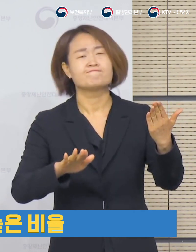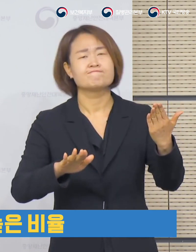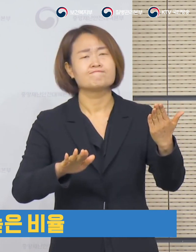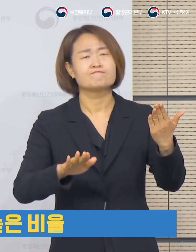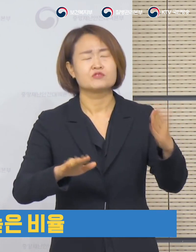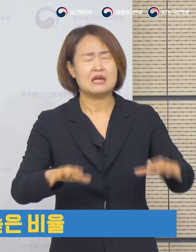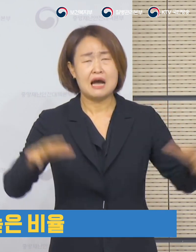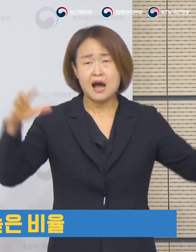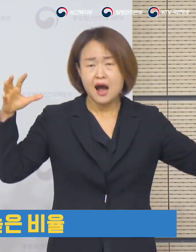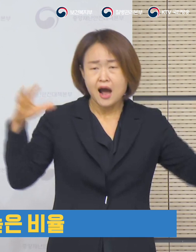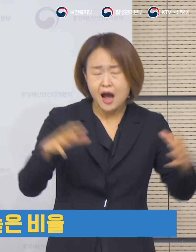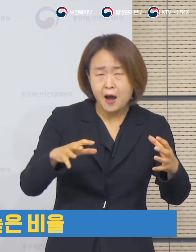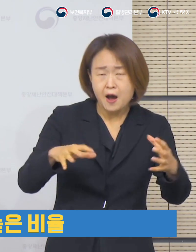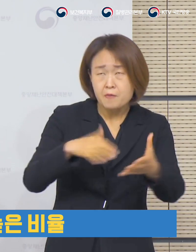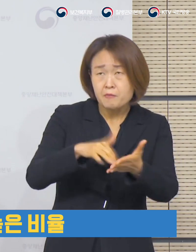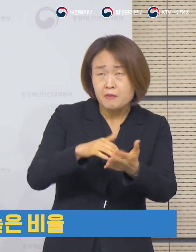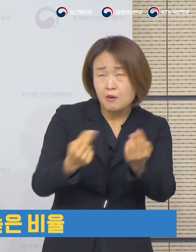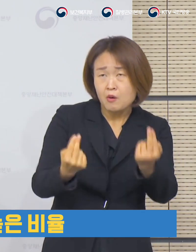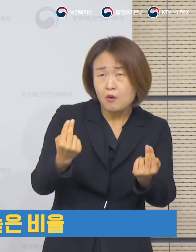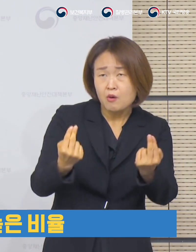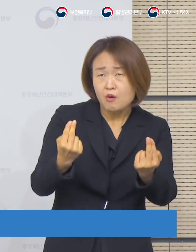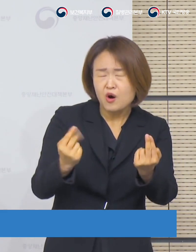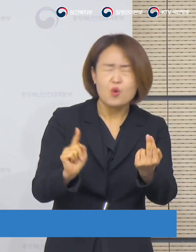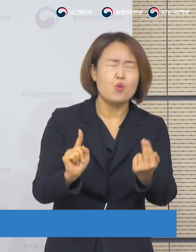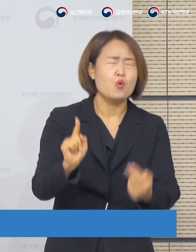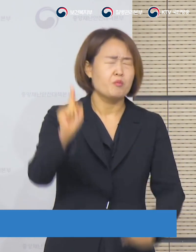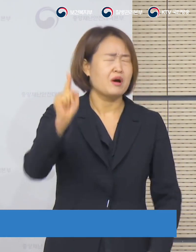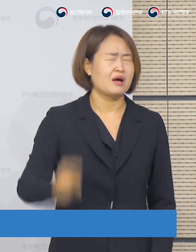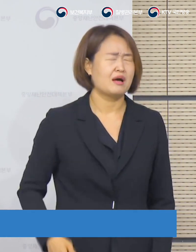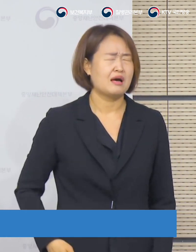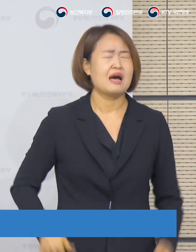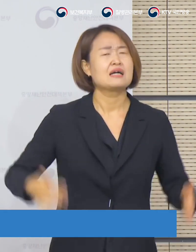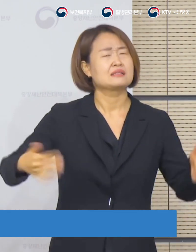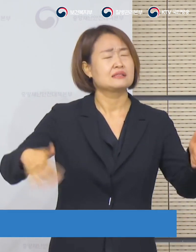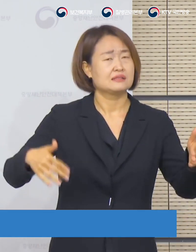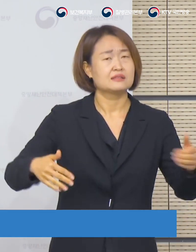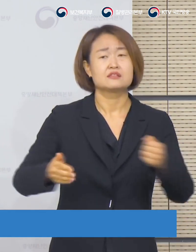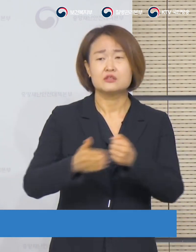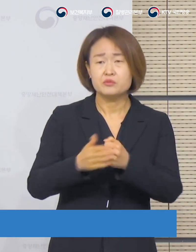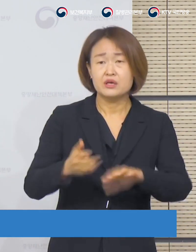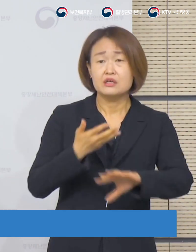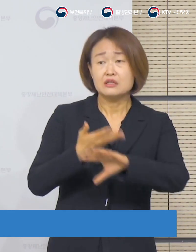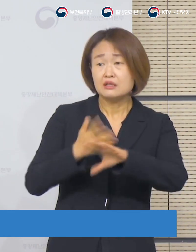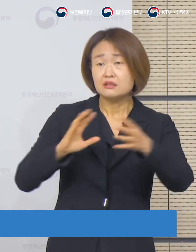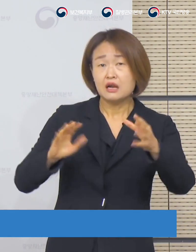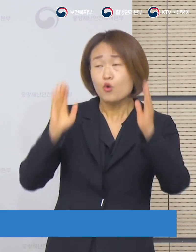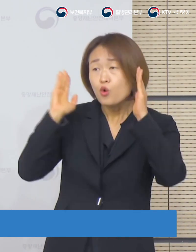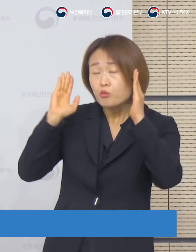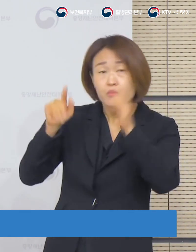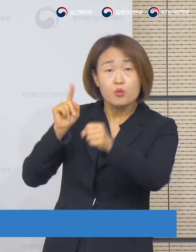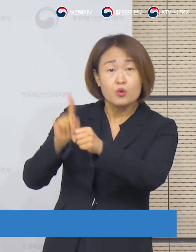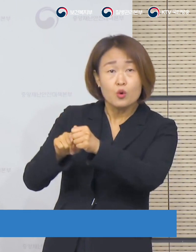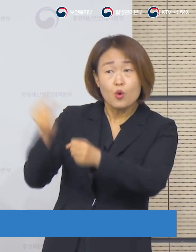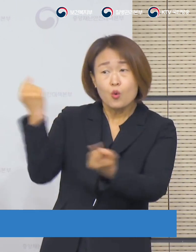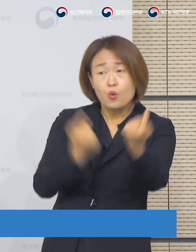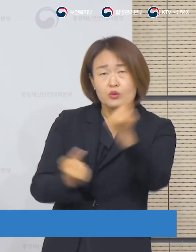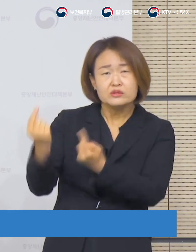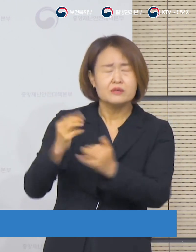전체 입국자 대비 비율이 높아 해외 유학생 등의 귀국이 계속되는 것으로